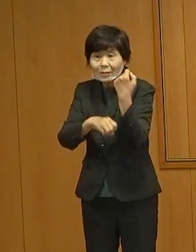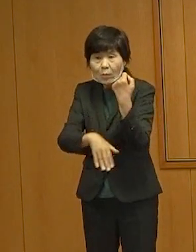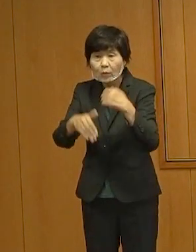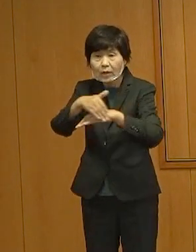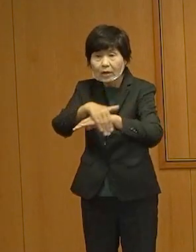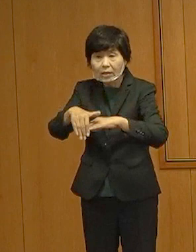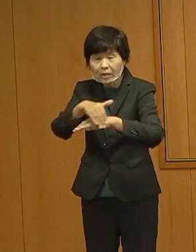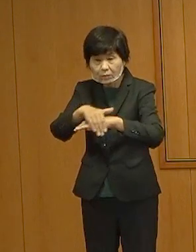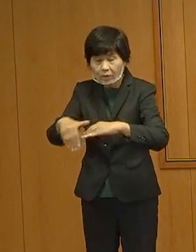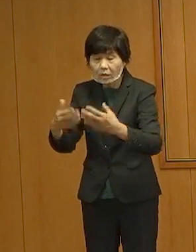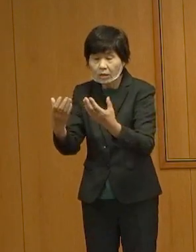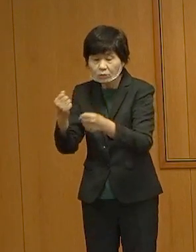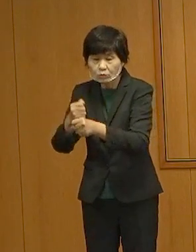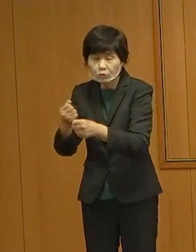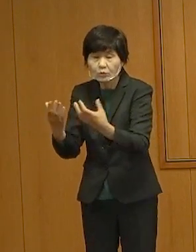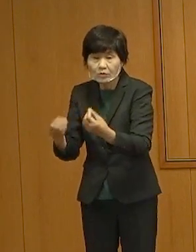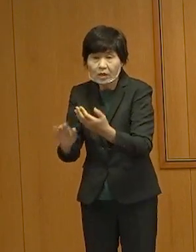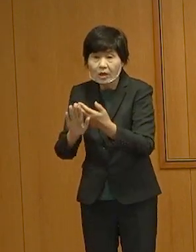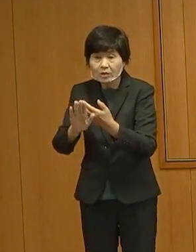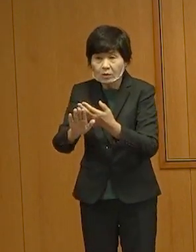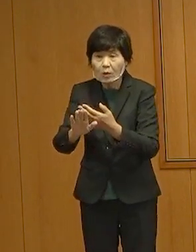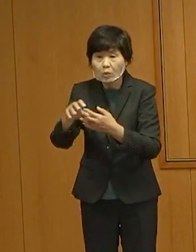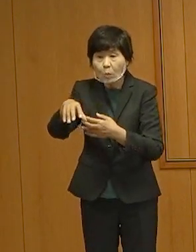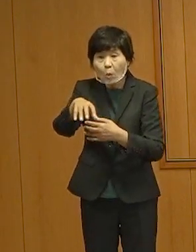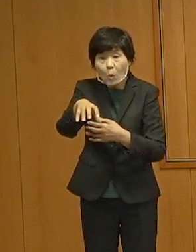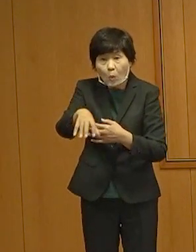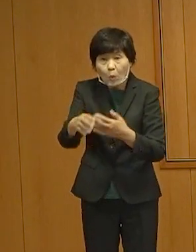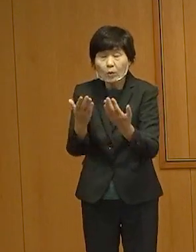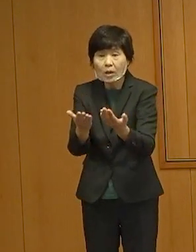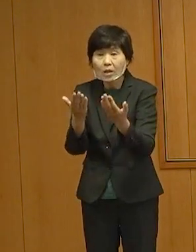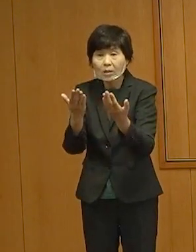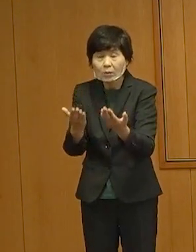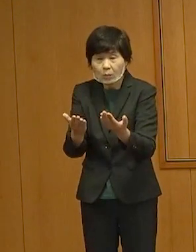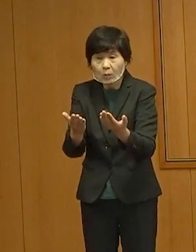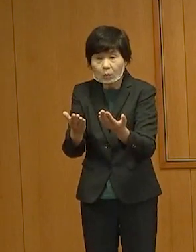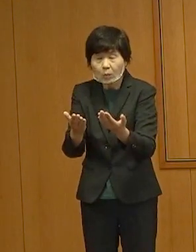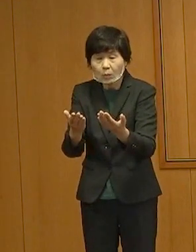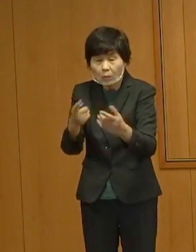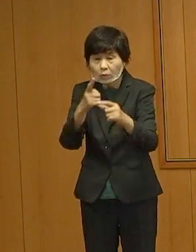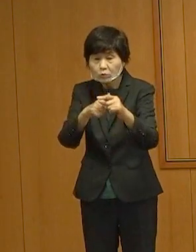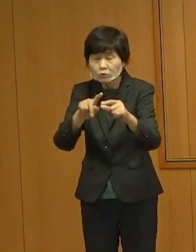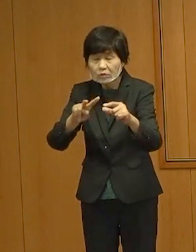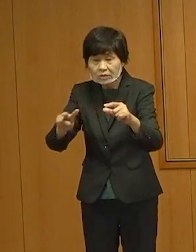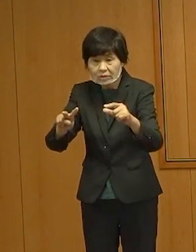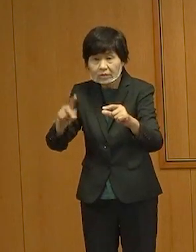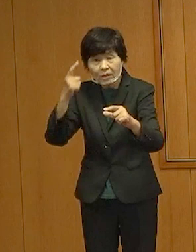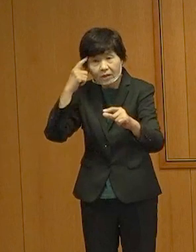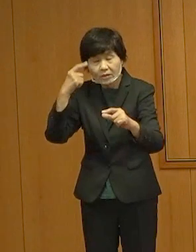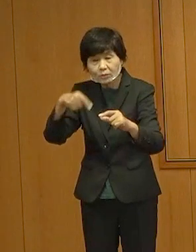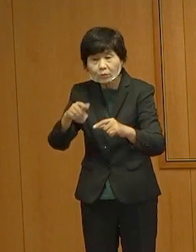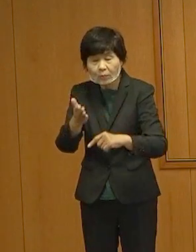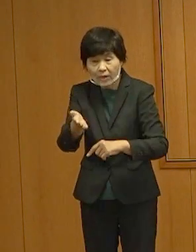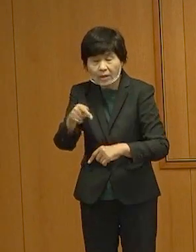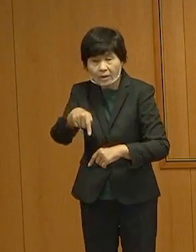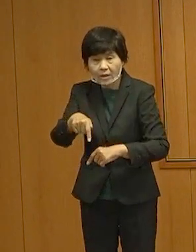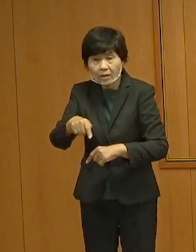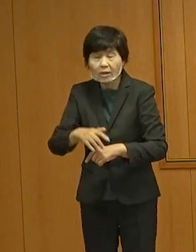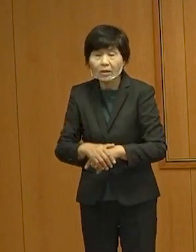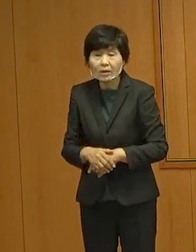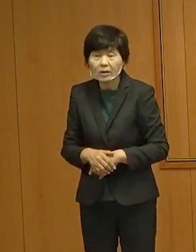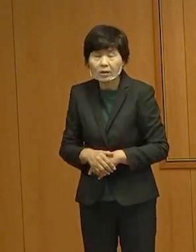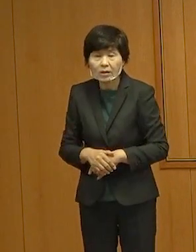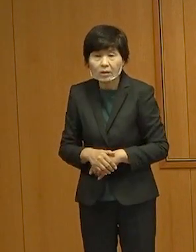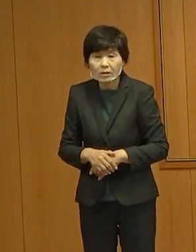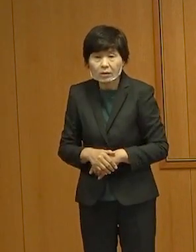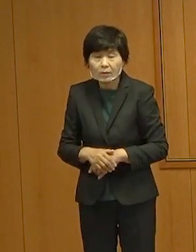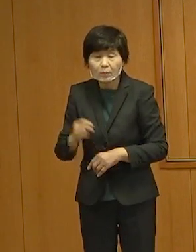後にやっぱりどこの学校を主体とするかということも考えていかないといけないと思います。